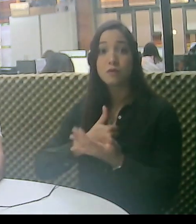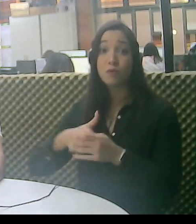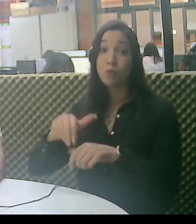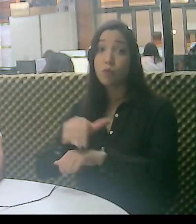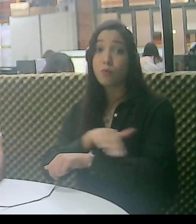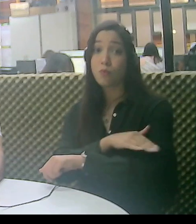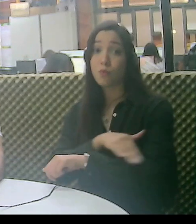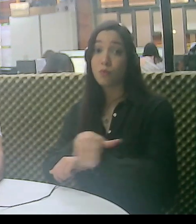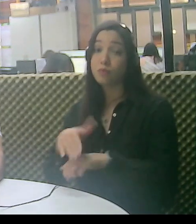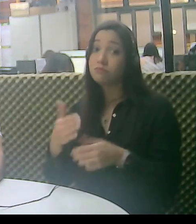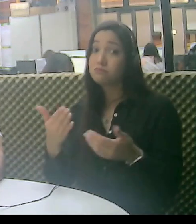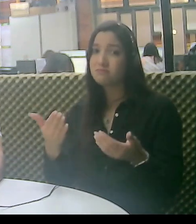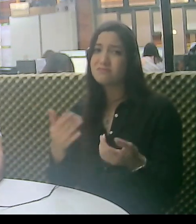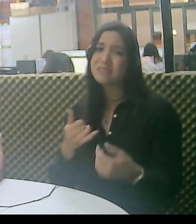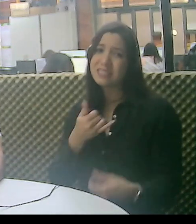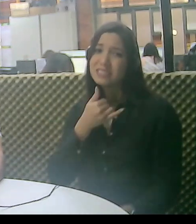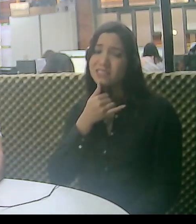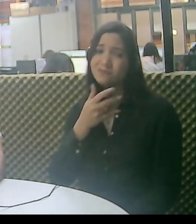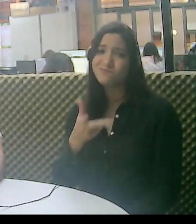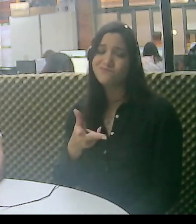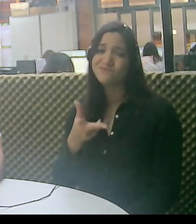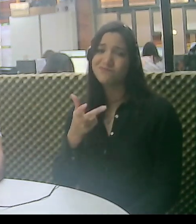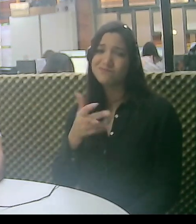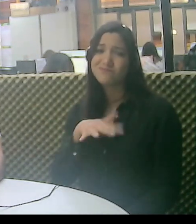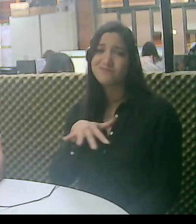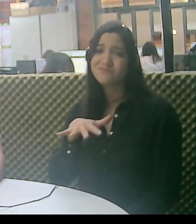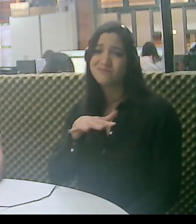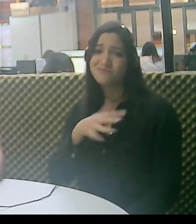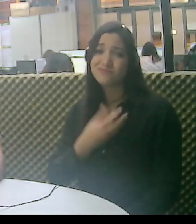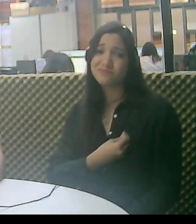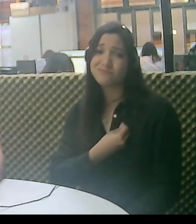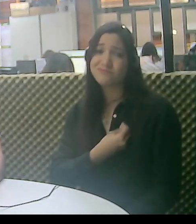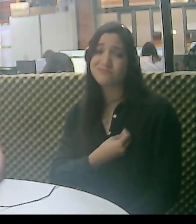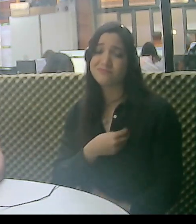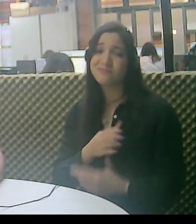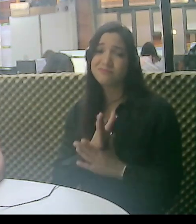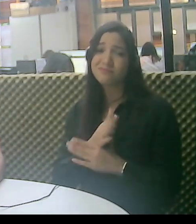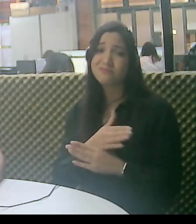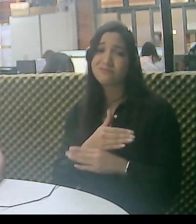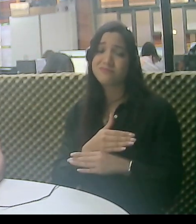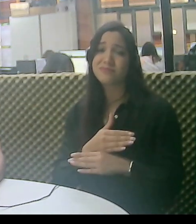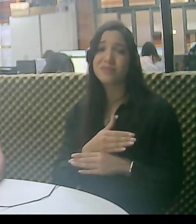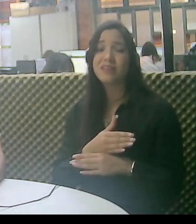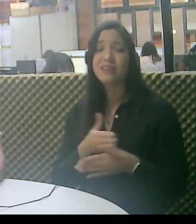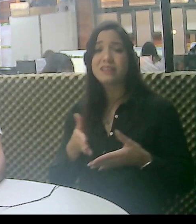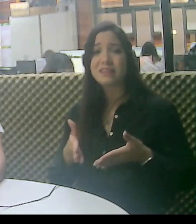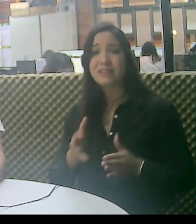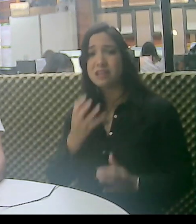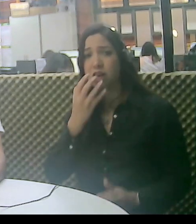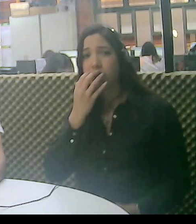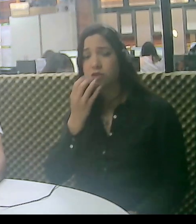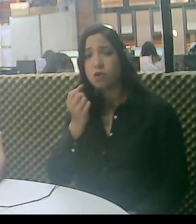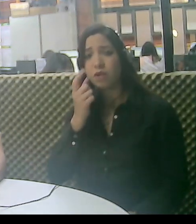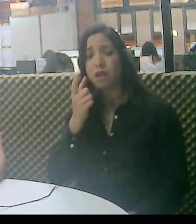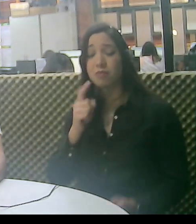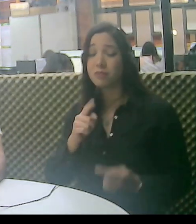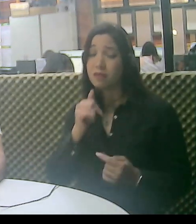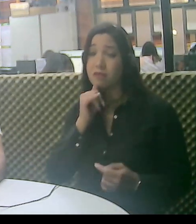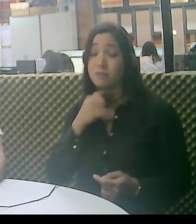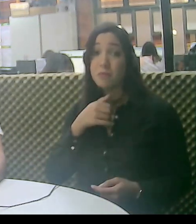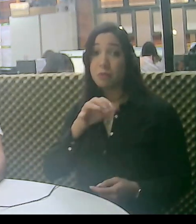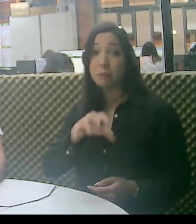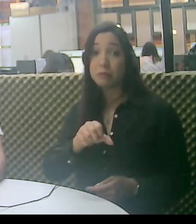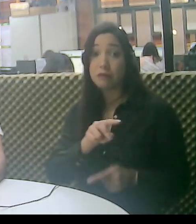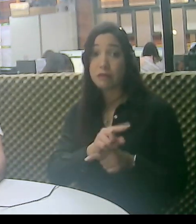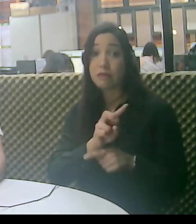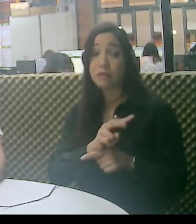Que é triste ver a situação que eles ficam, né? Toda hora procurando um cachorrinho, igual essa aqui. Eu peguei ela e ela